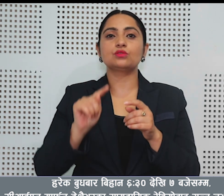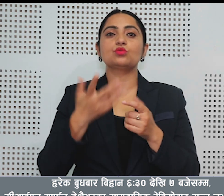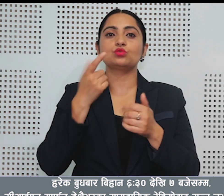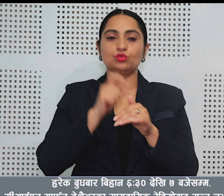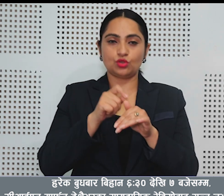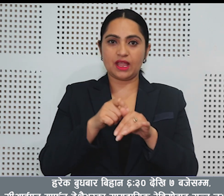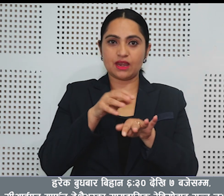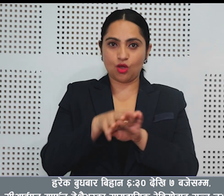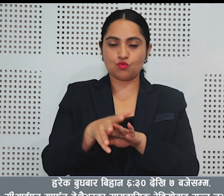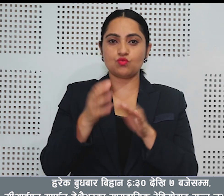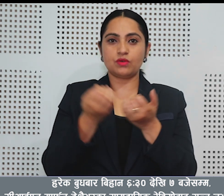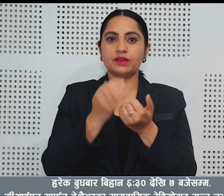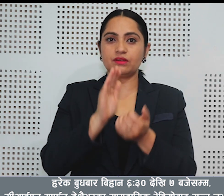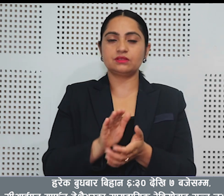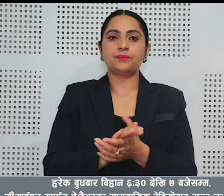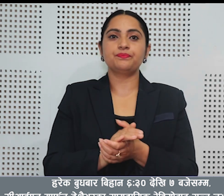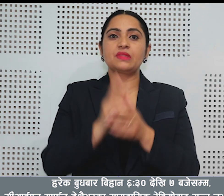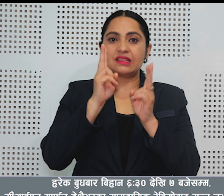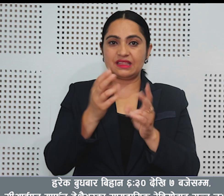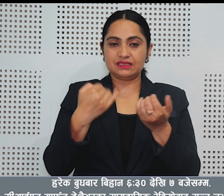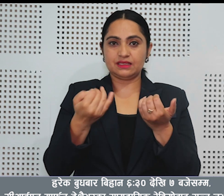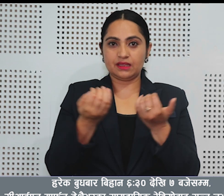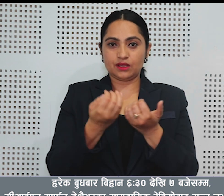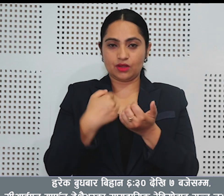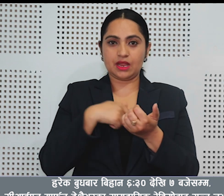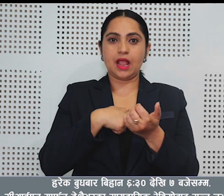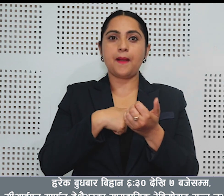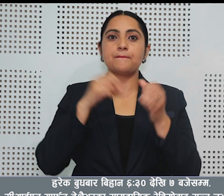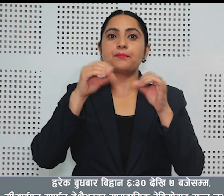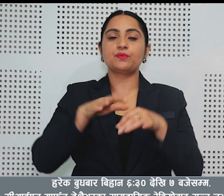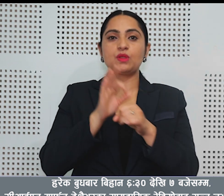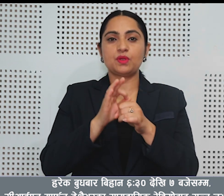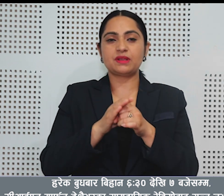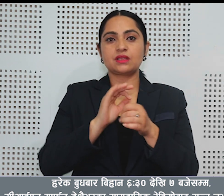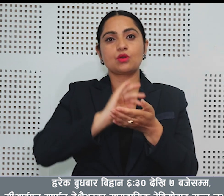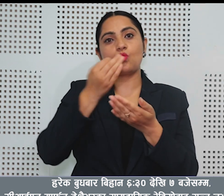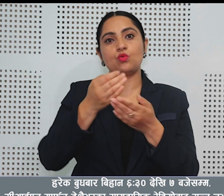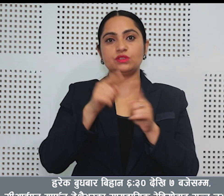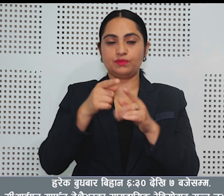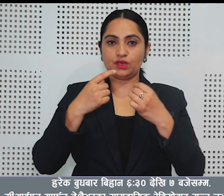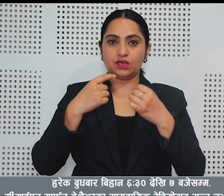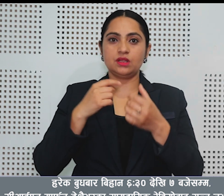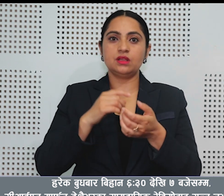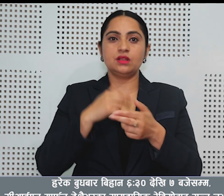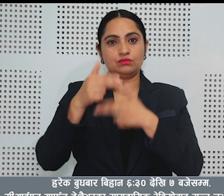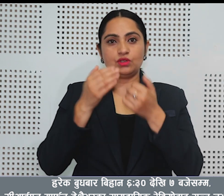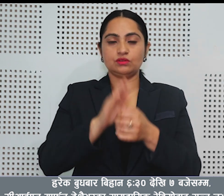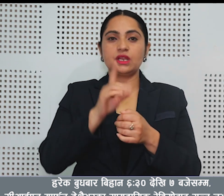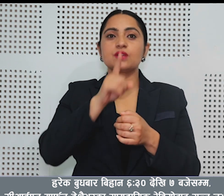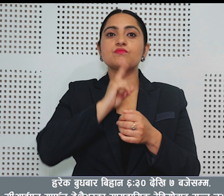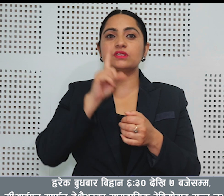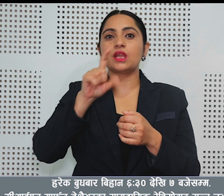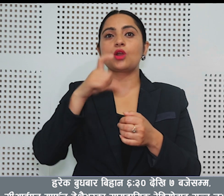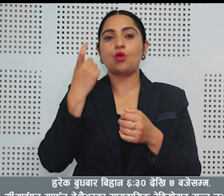कस्ता तयारीहरू अपनाएको छ? त्यस्तै गरी हाम्रो विपद व्यवस्थापन कोष पनि परिचालनमा रहेको छ। त्यसमा हामीले वार्षिक 1 करोड बजेट